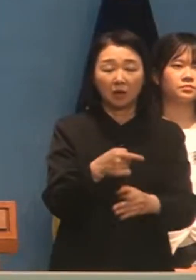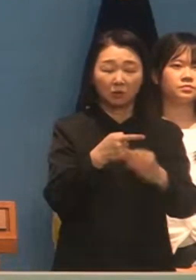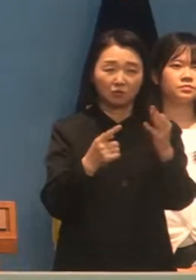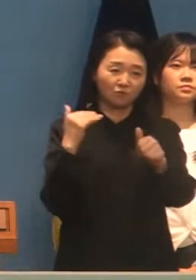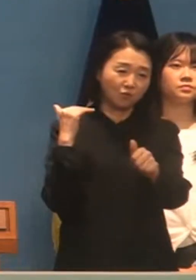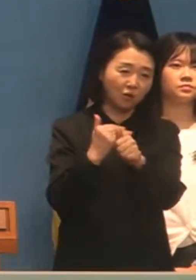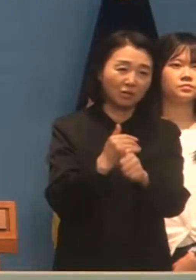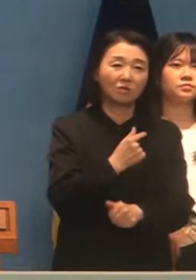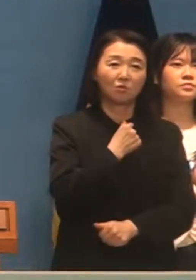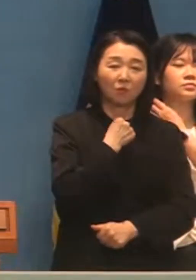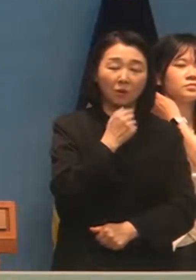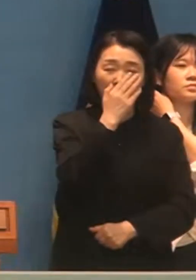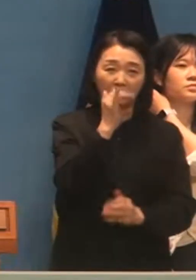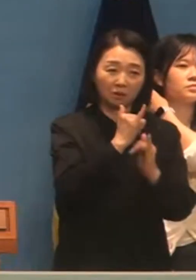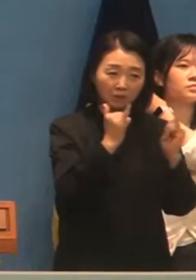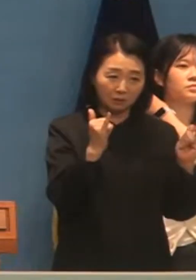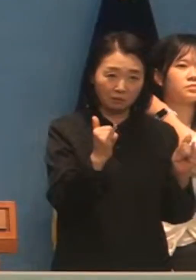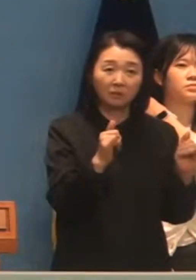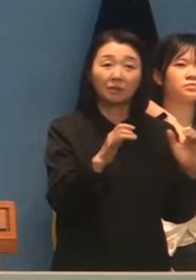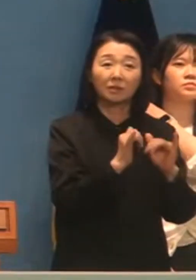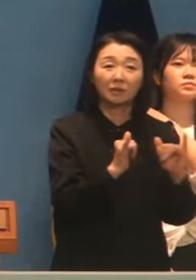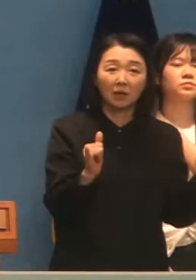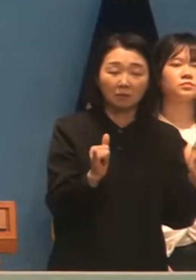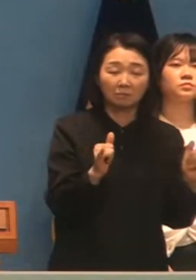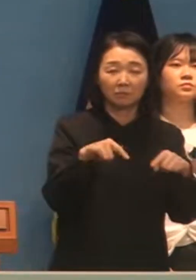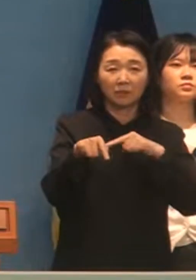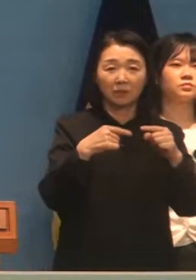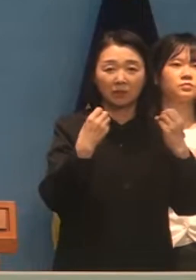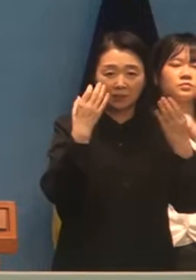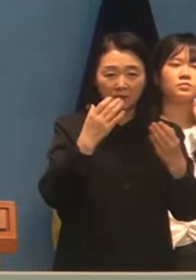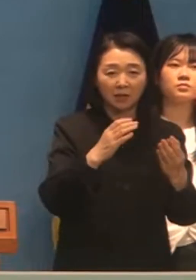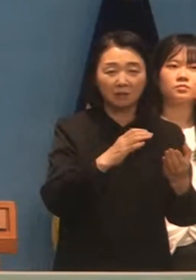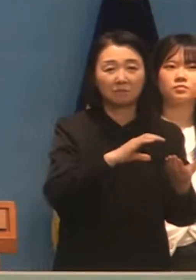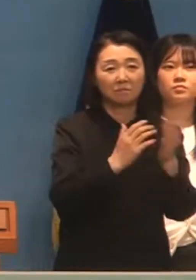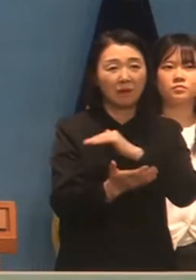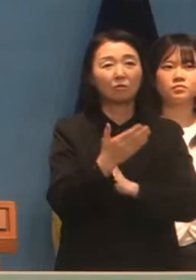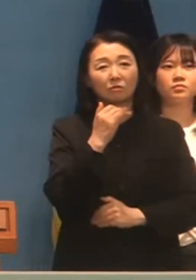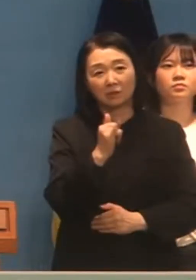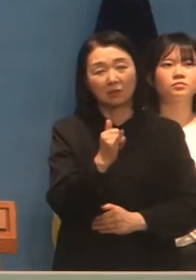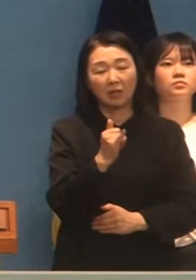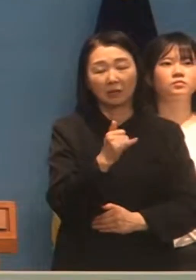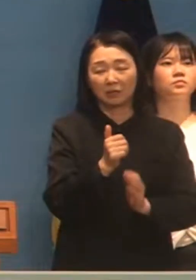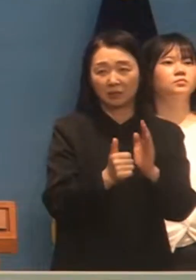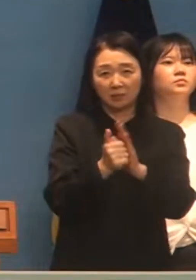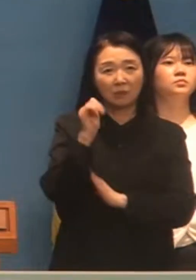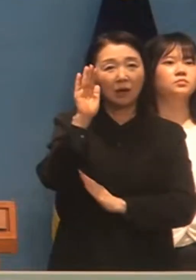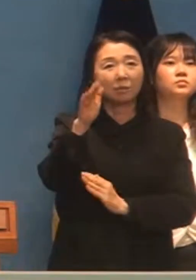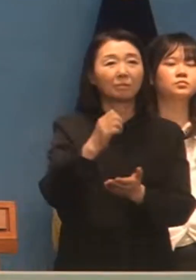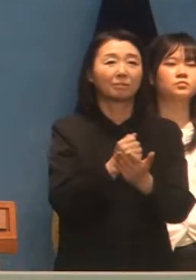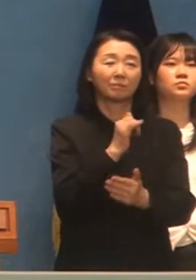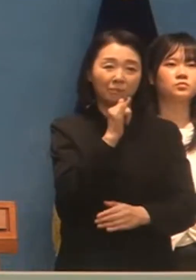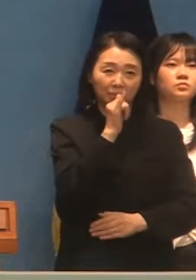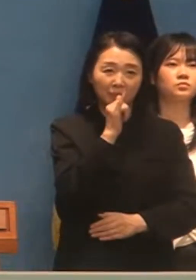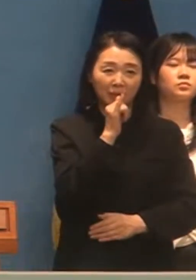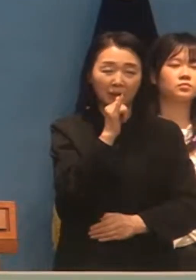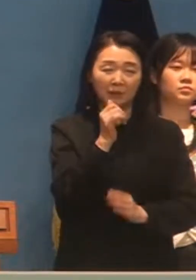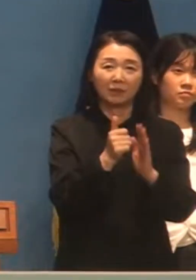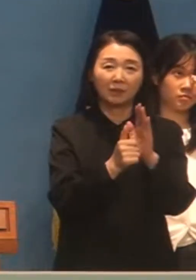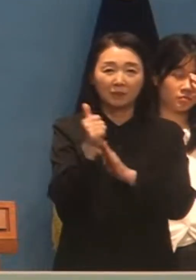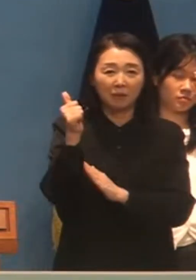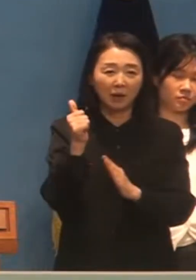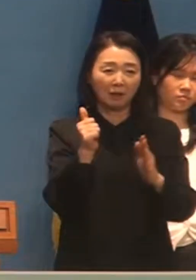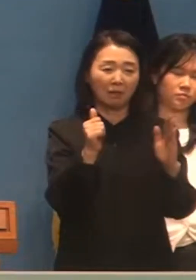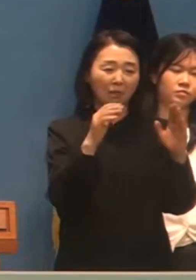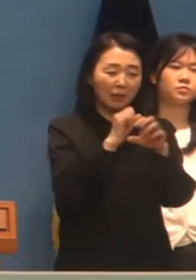퇴진을 외쳤던 청년 세대가 정치가 세상을 바꿀 수 있다라는 희망을 앞으로 품을 수 있도록 그 희망이